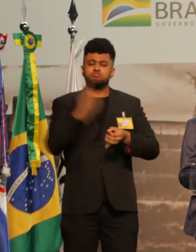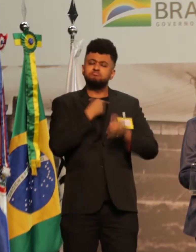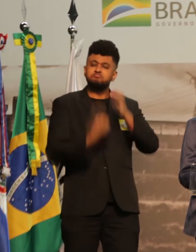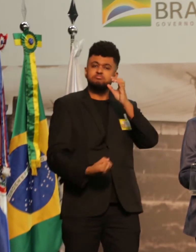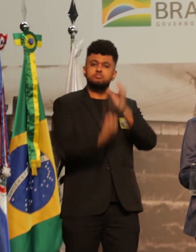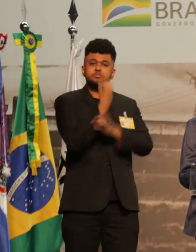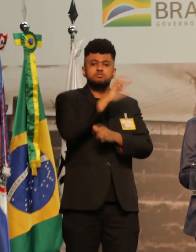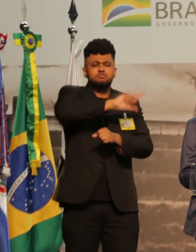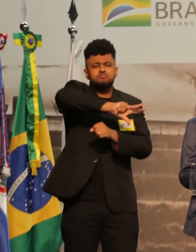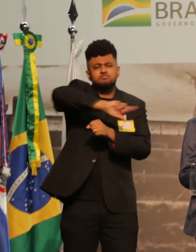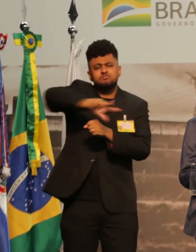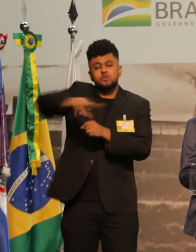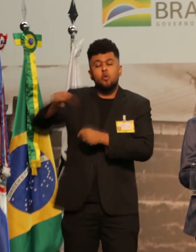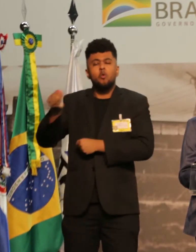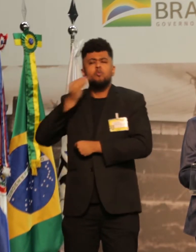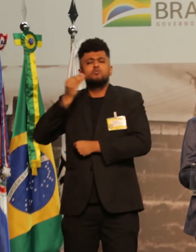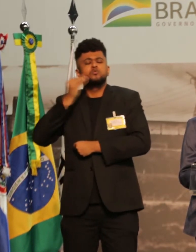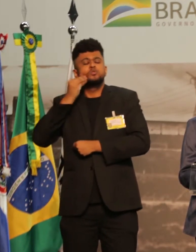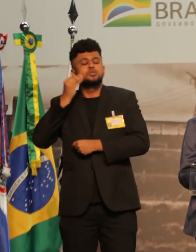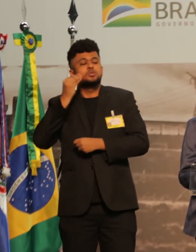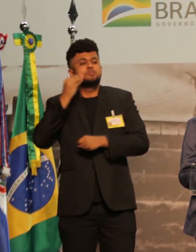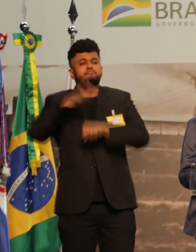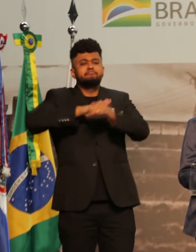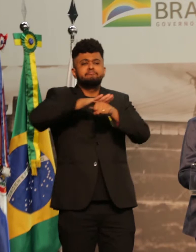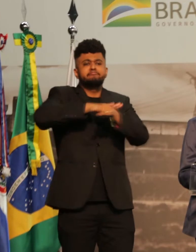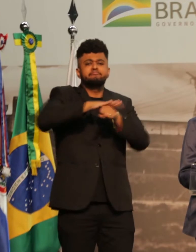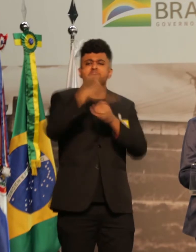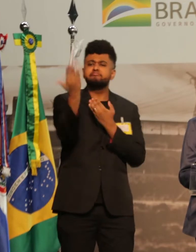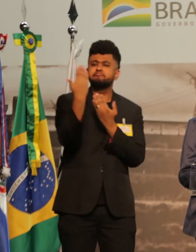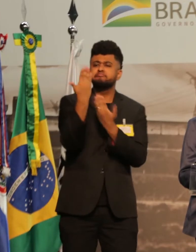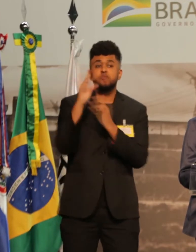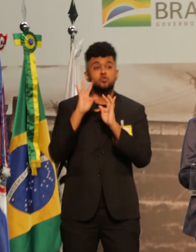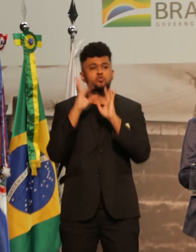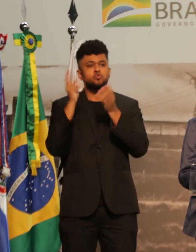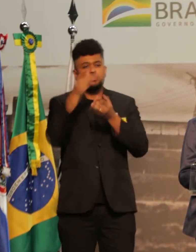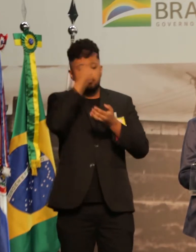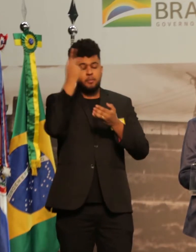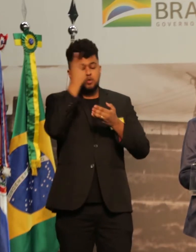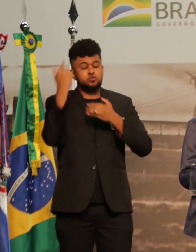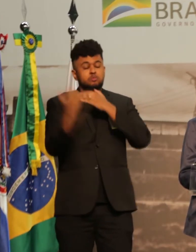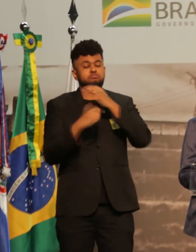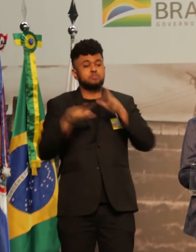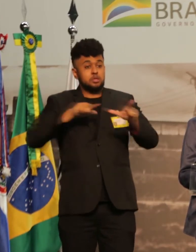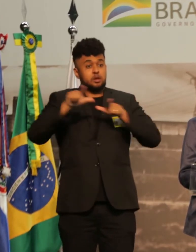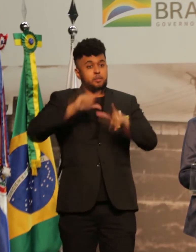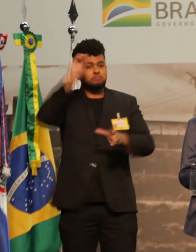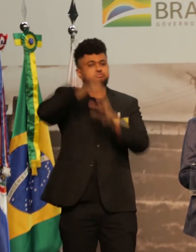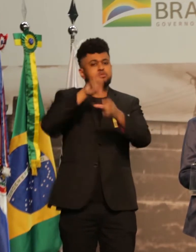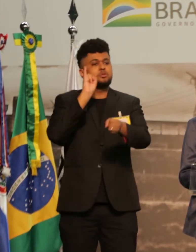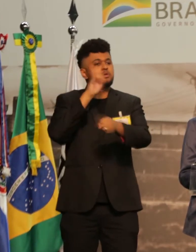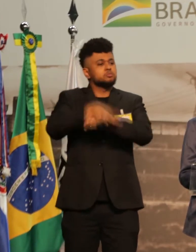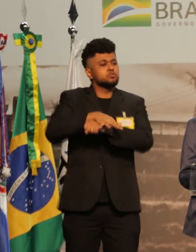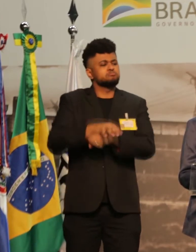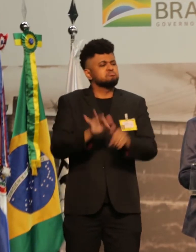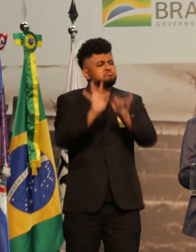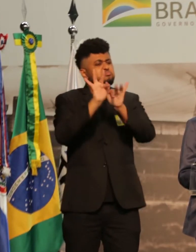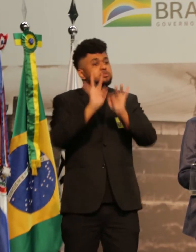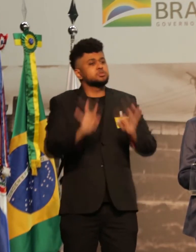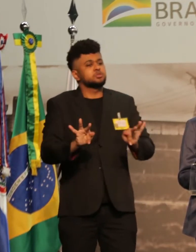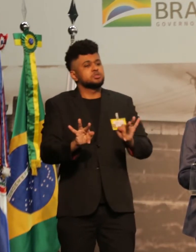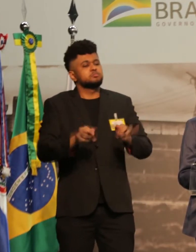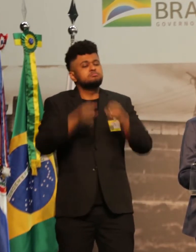uma série de oportunidades de conversar com todos os empregados da empresa, com uma narrativa